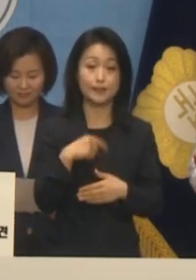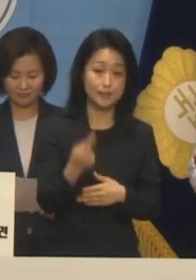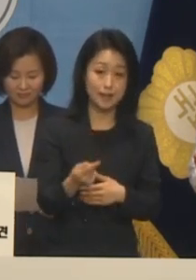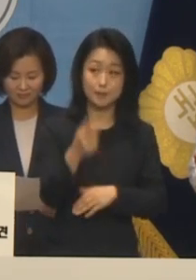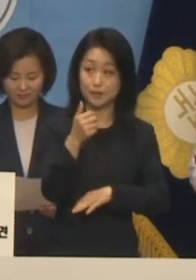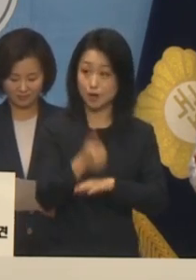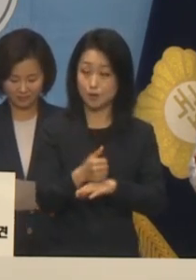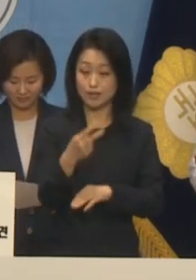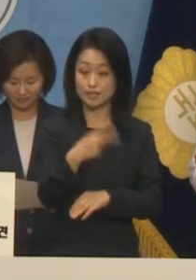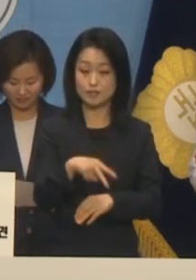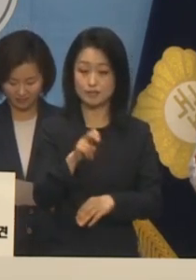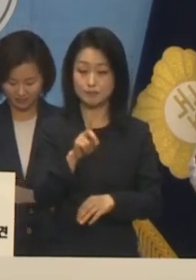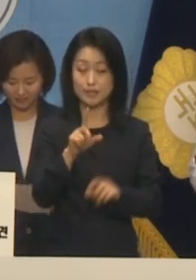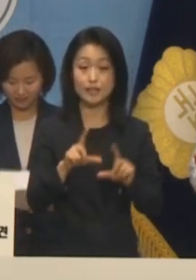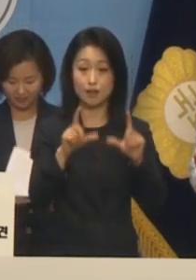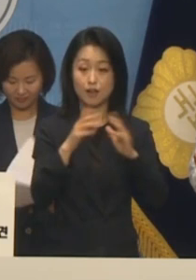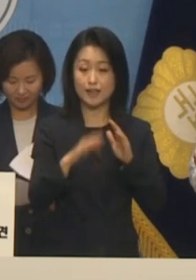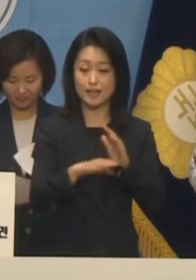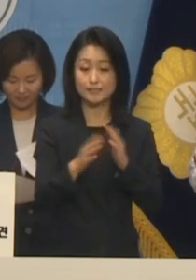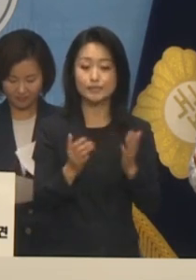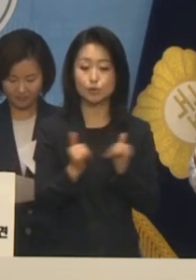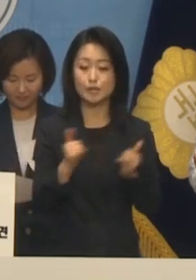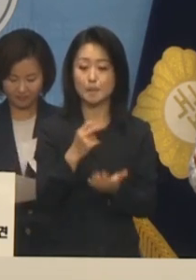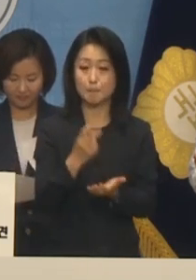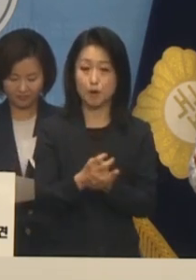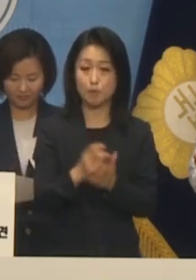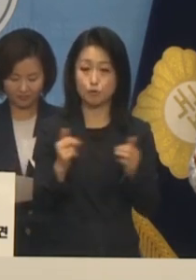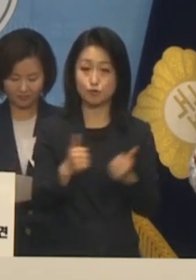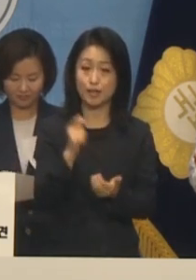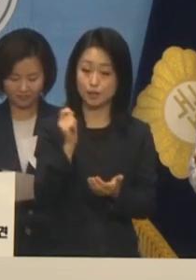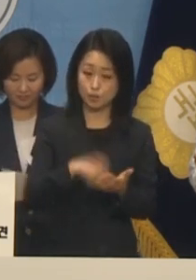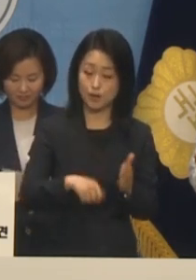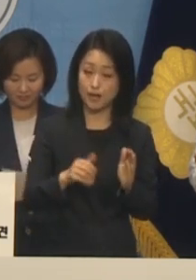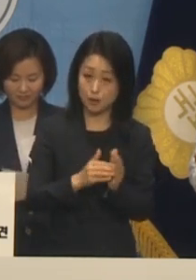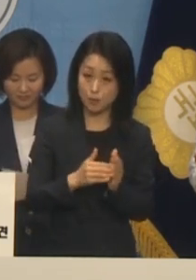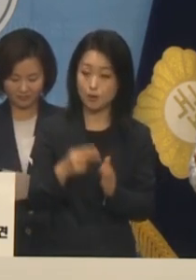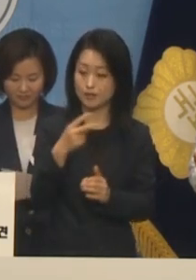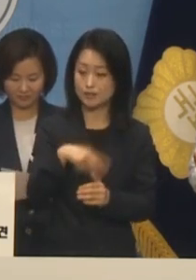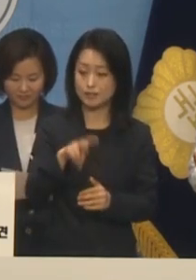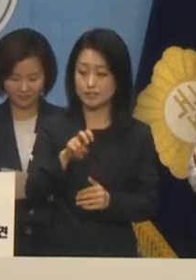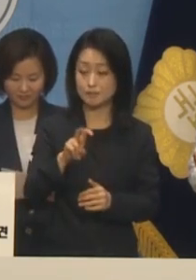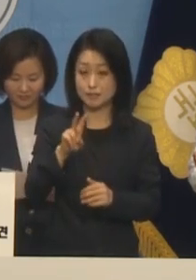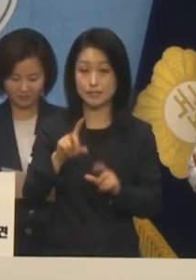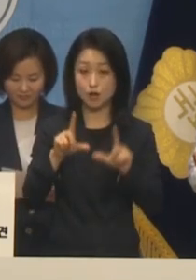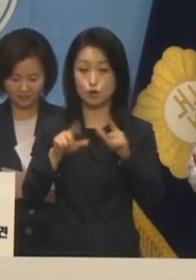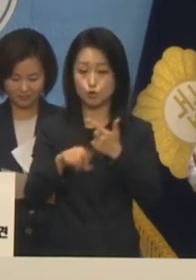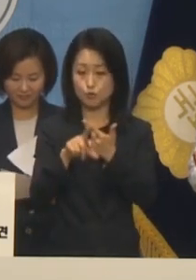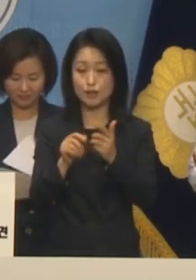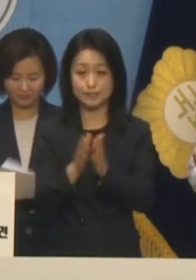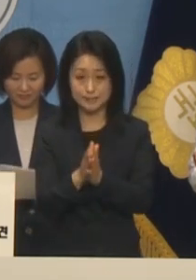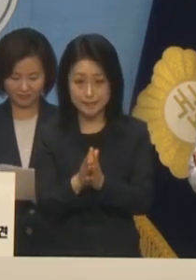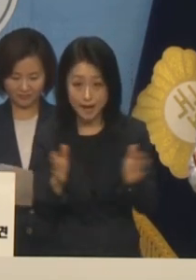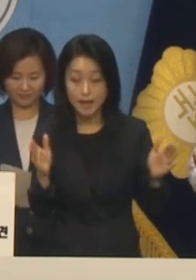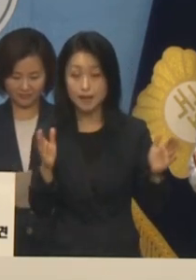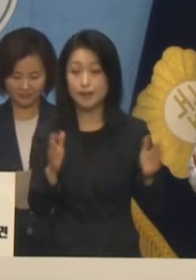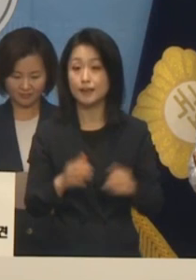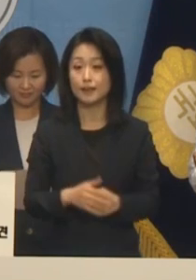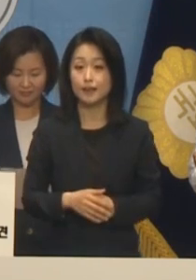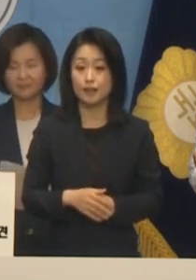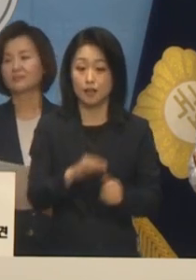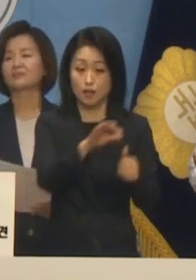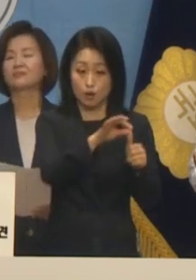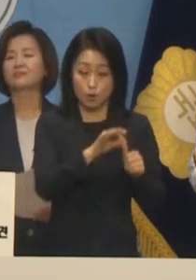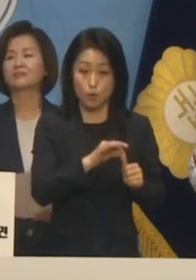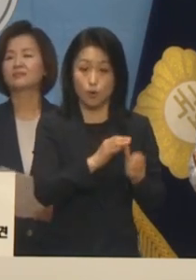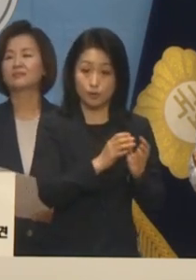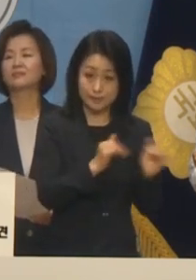결과 2021년 가사근로자법이 국회를 통과하고 2022년 6월 시행되면서 제공기간과